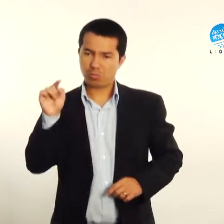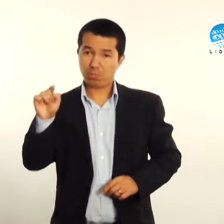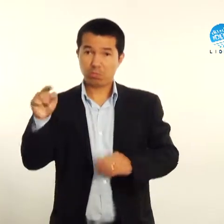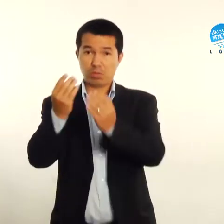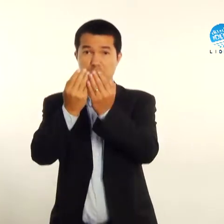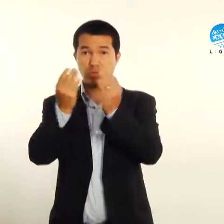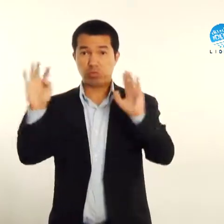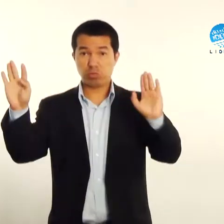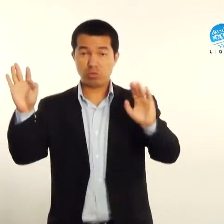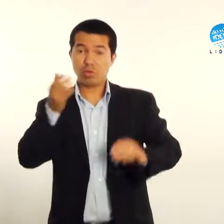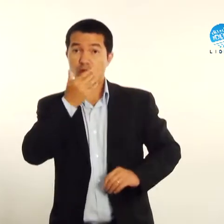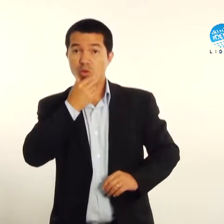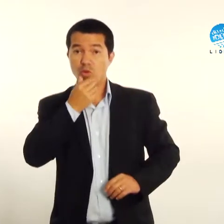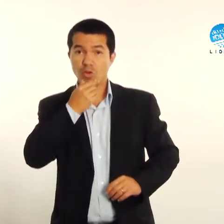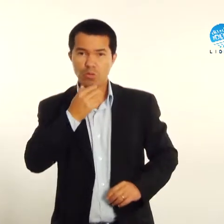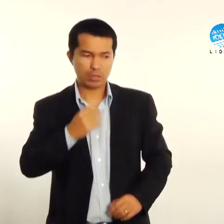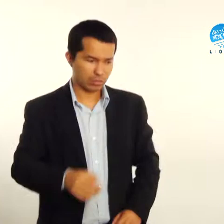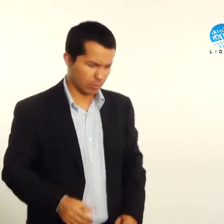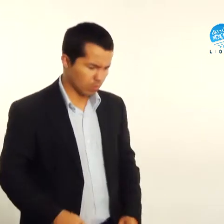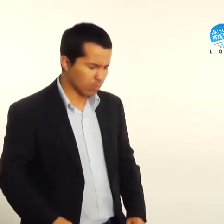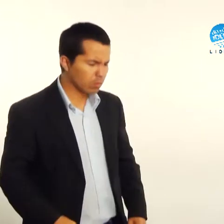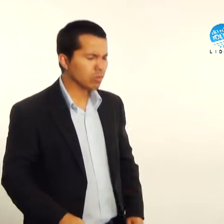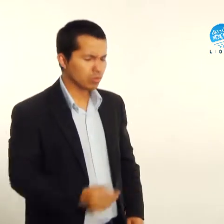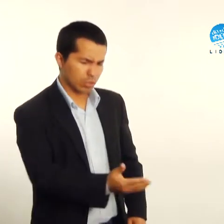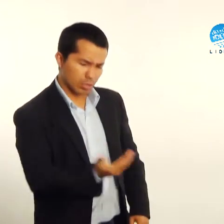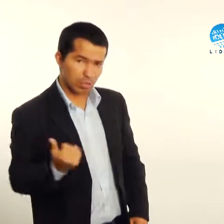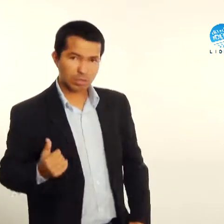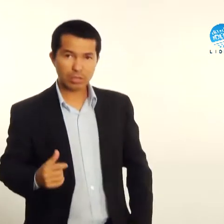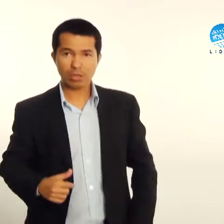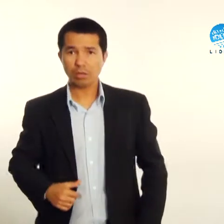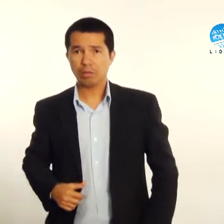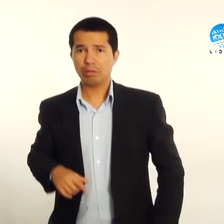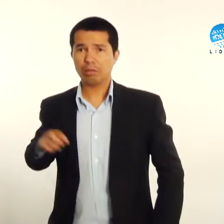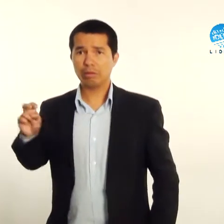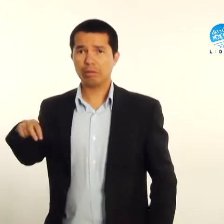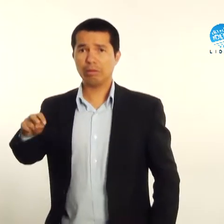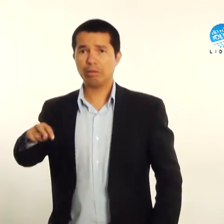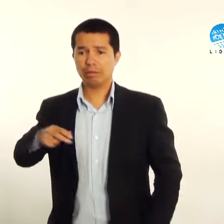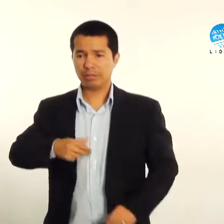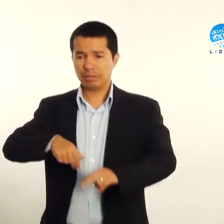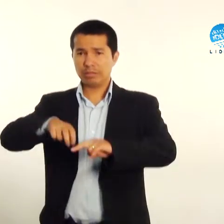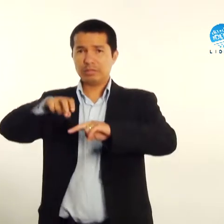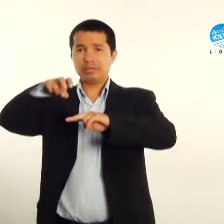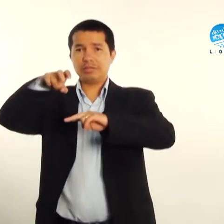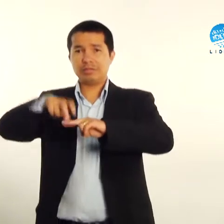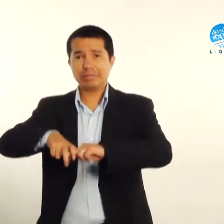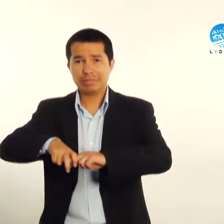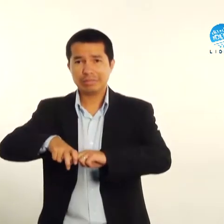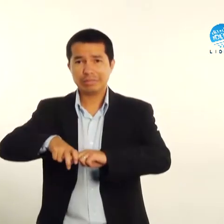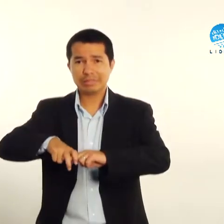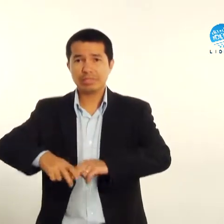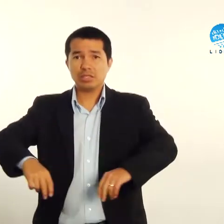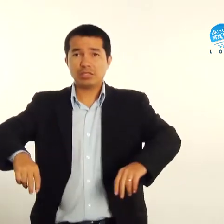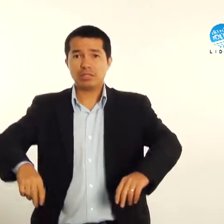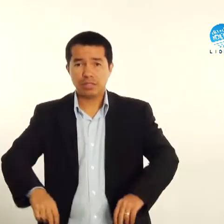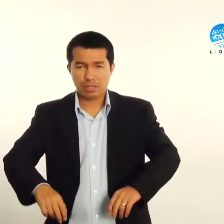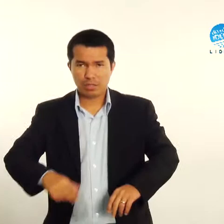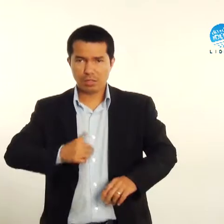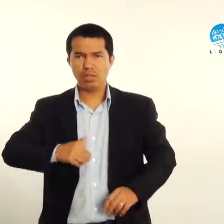Toquei a campainha, o homem olhou para mim assim, entra. Eu entrei, ele falou, senta. A hora que eu